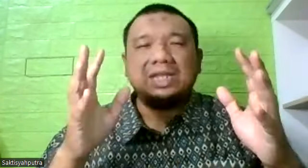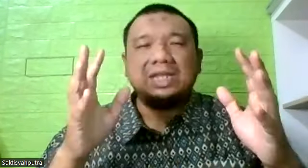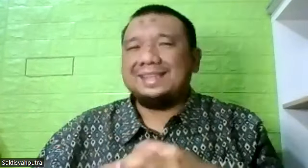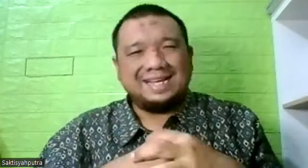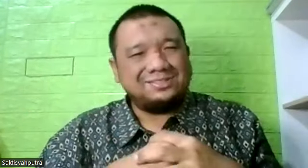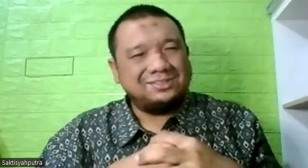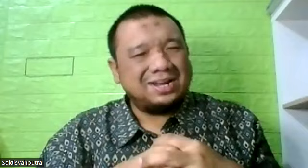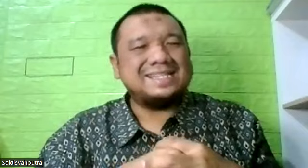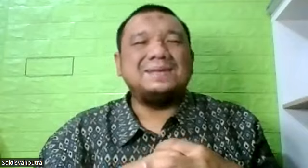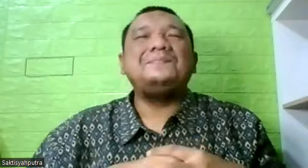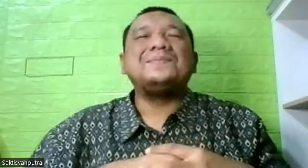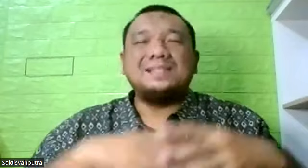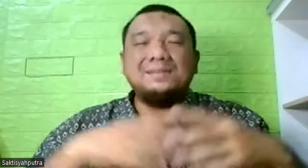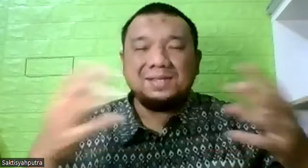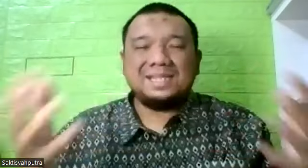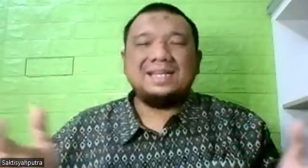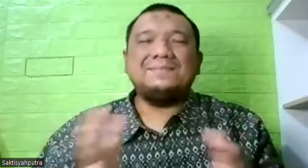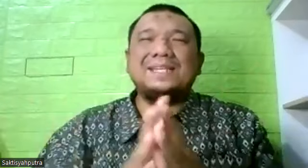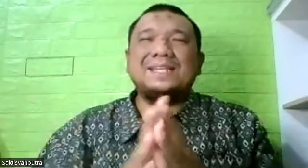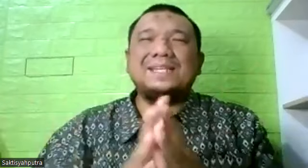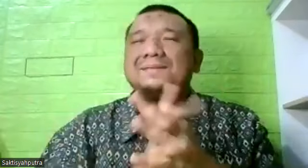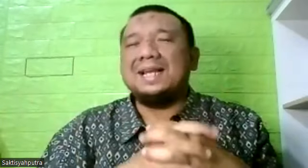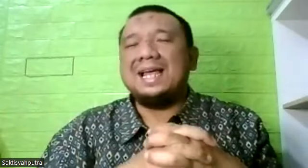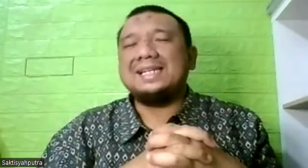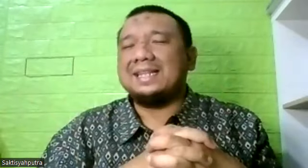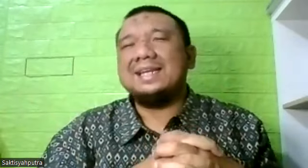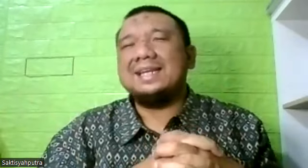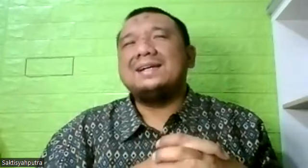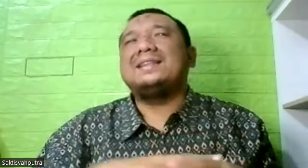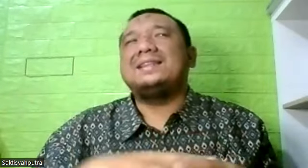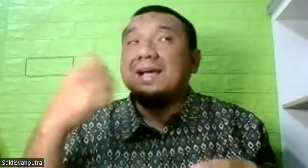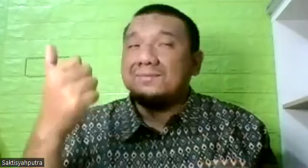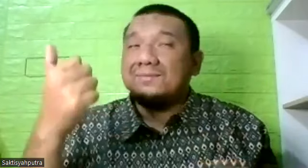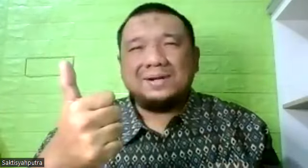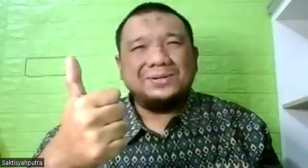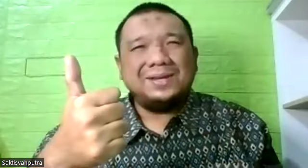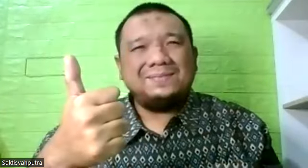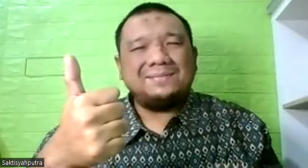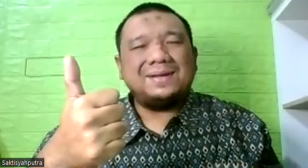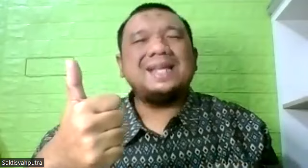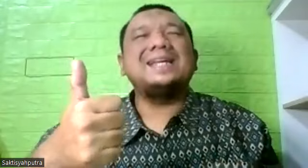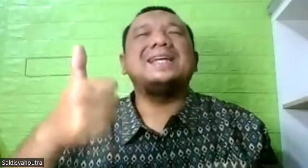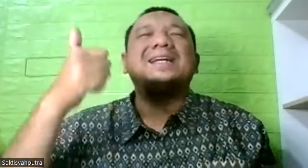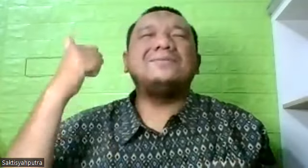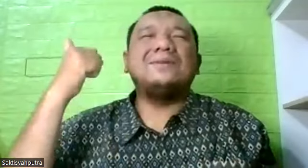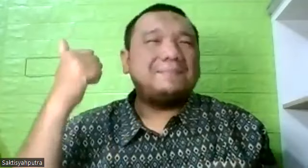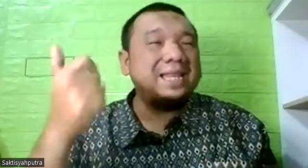suka saya bilang yang seperti yang biasa saya bilang saya katakan tidak mudah mengeluh yang pertama yang kedua pantang mengeluh